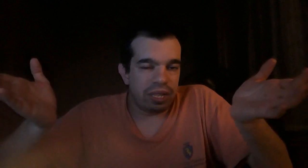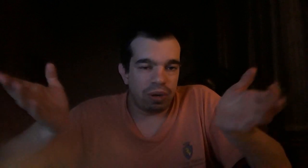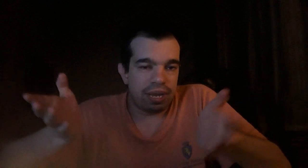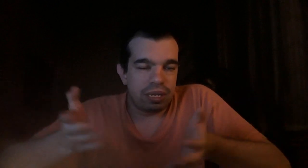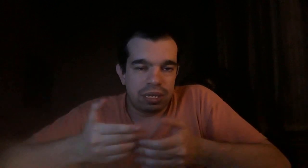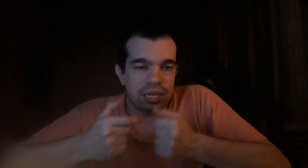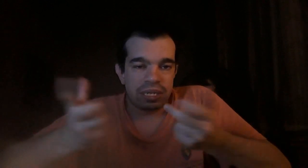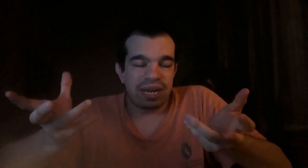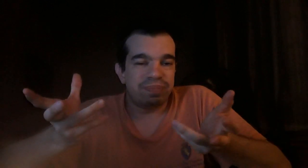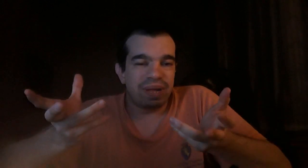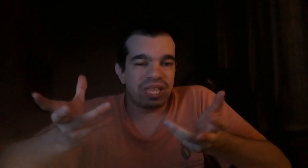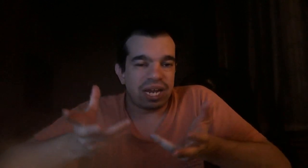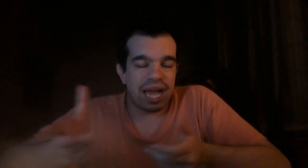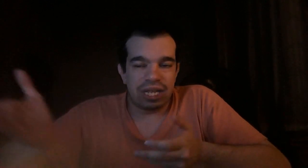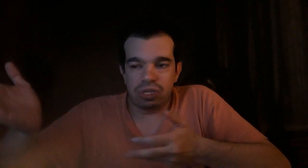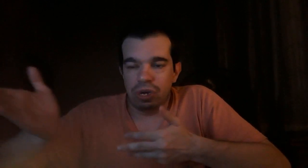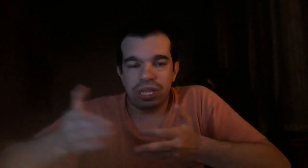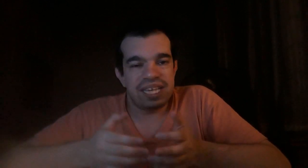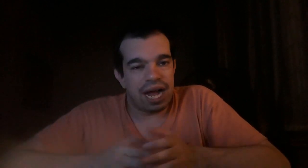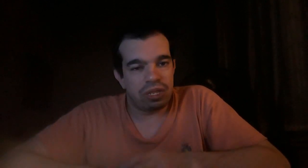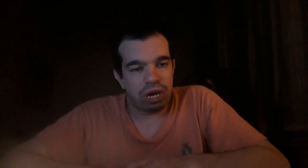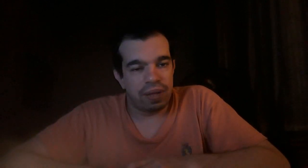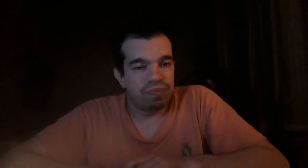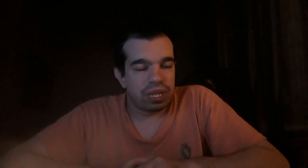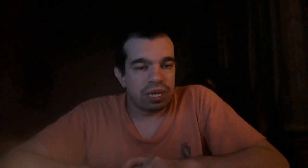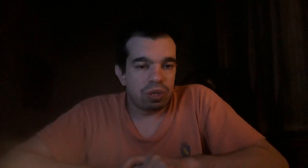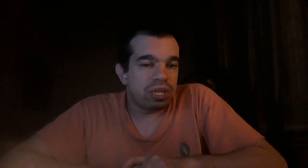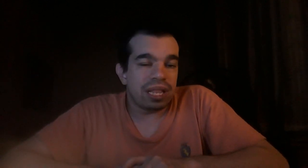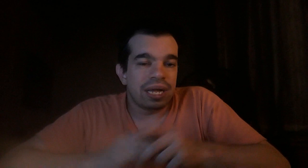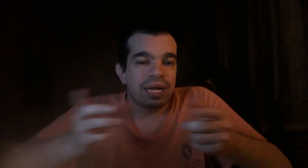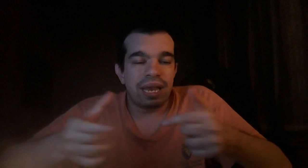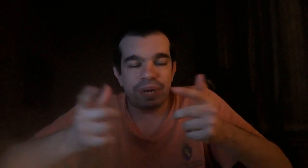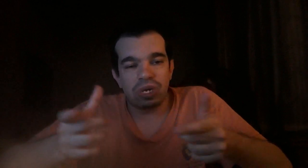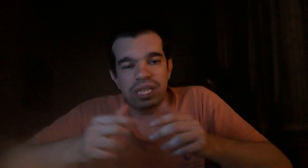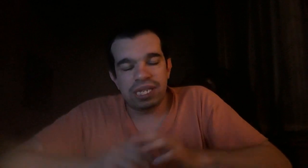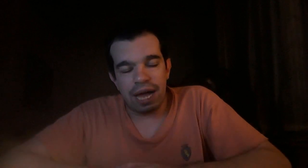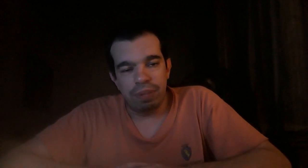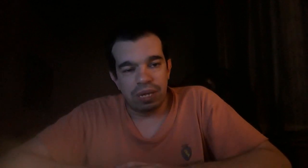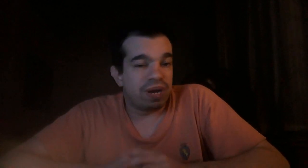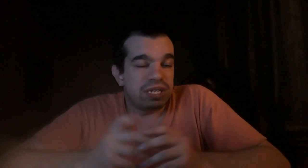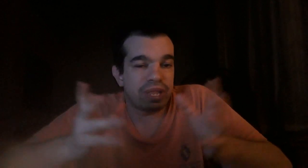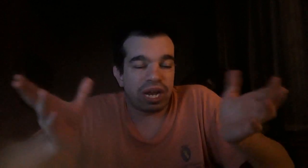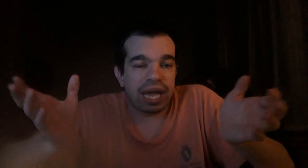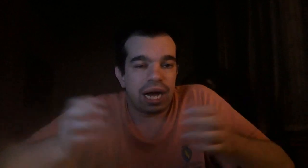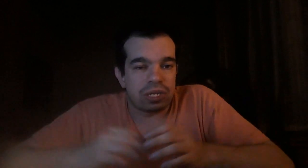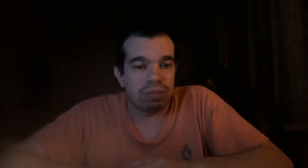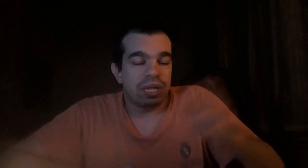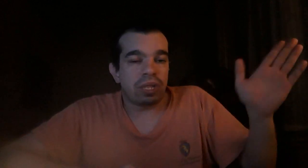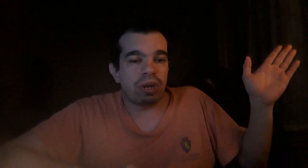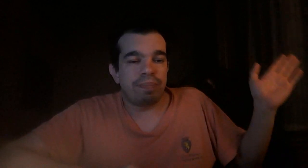Certamente, se ne sbattete il cazzo, no? Degli altri, noi delle persone disabili, per ne sbattete il cazzo. Tanto le